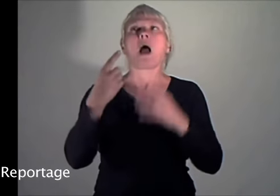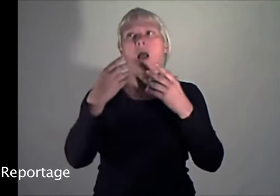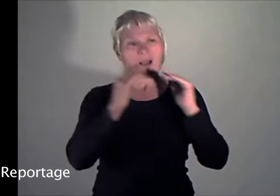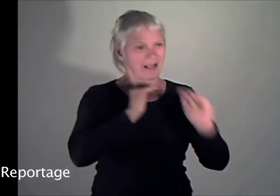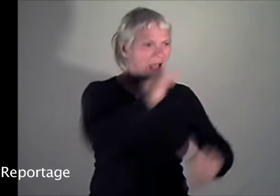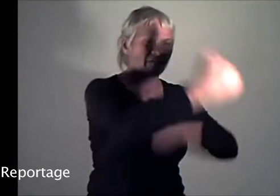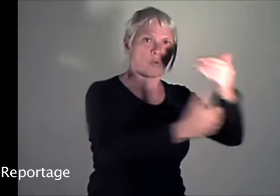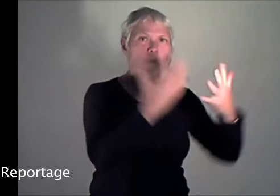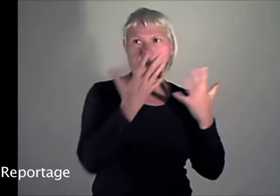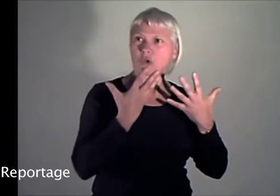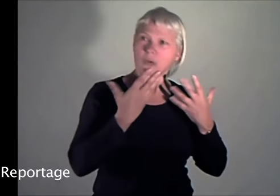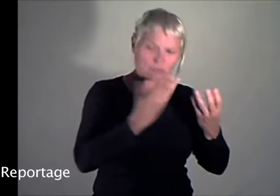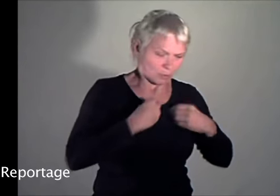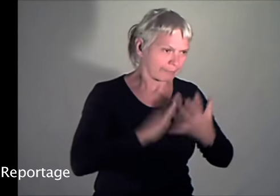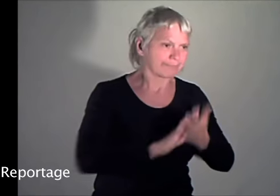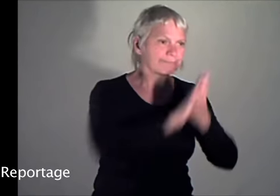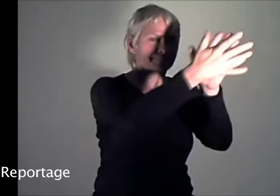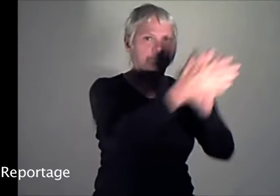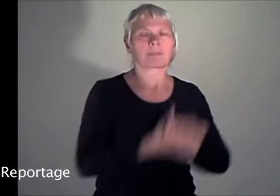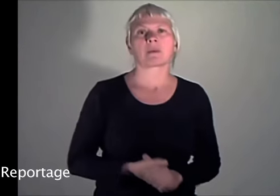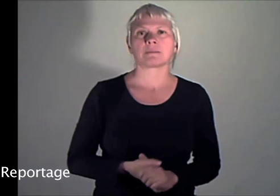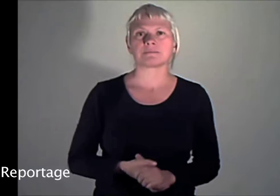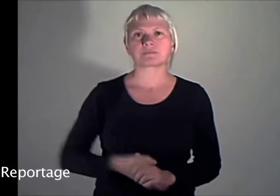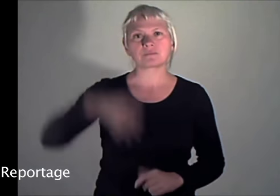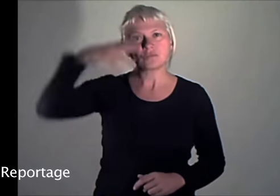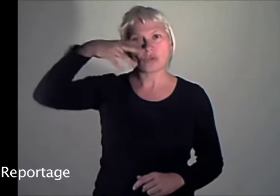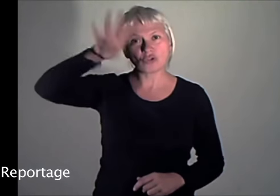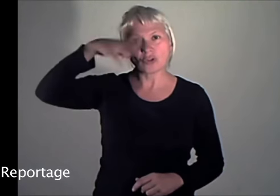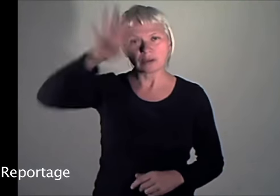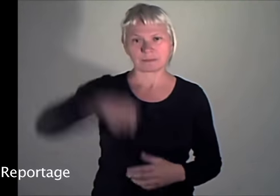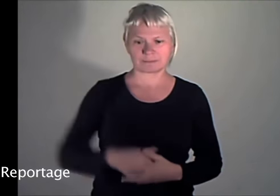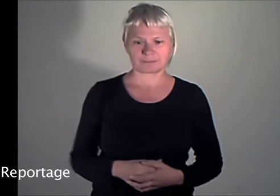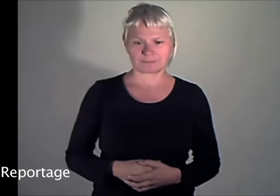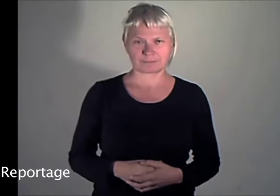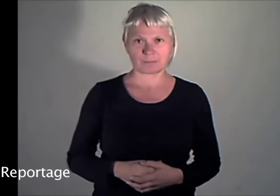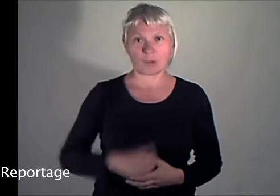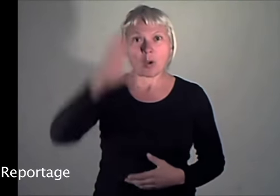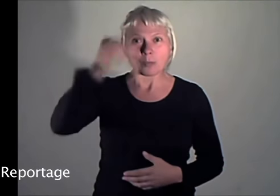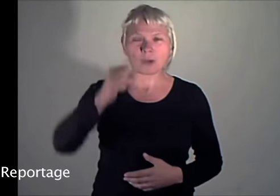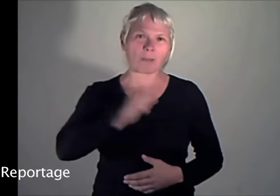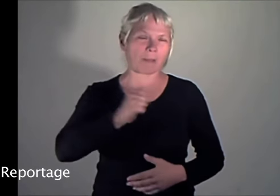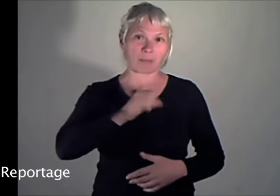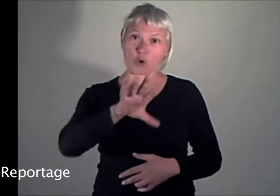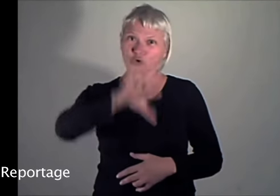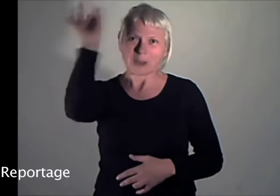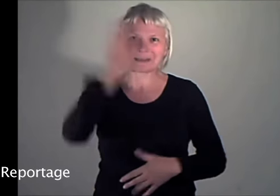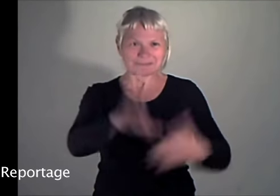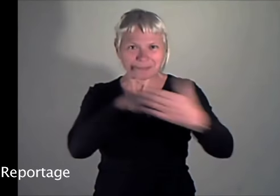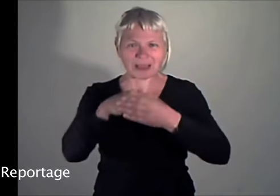cette marche de Paris à Milan. C'est, comment dire, pour moi, c'est une manière de rentrer, de